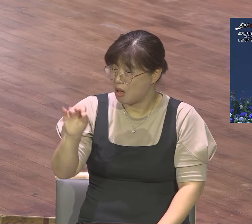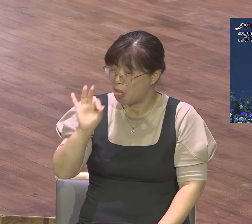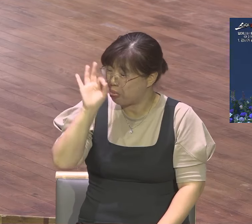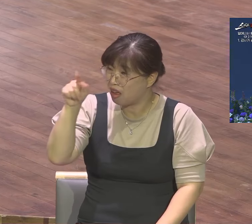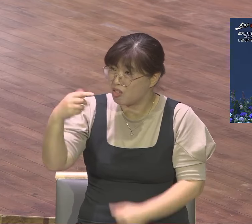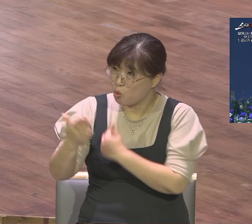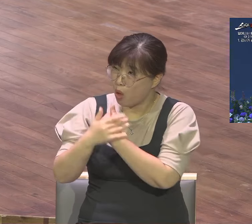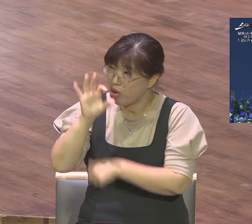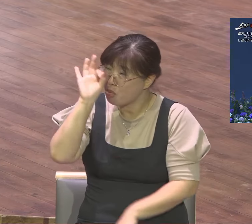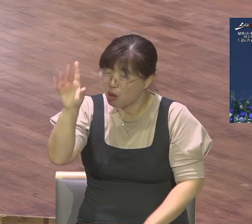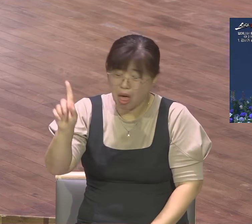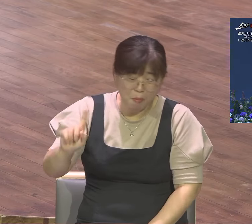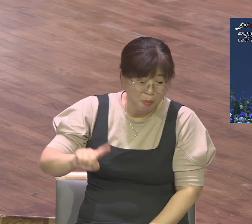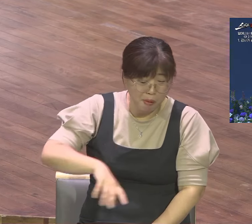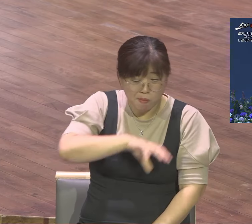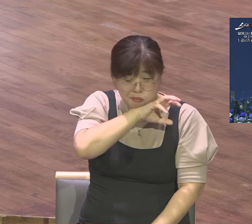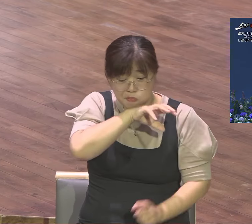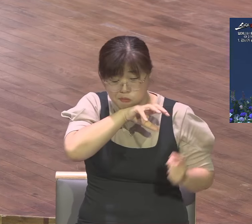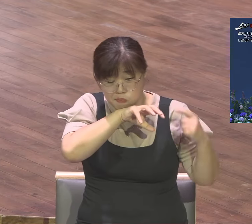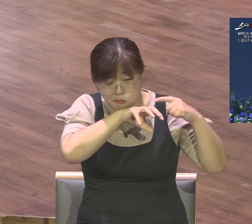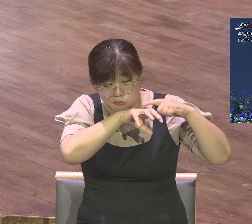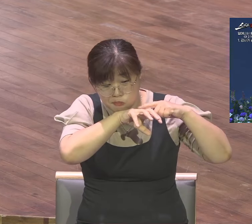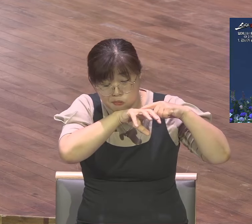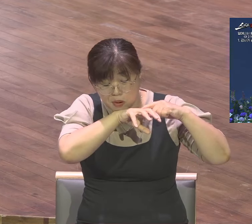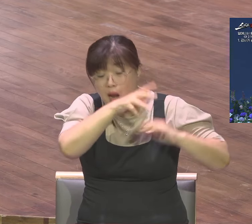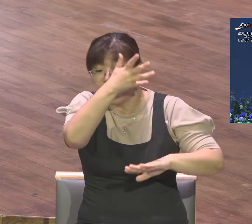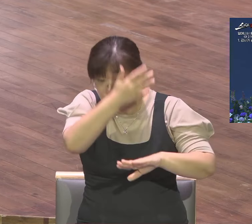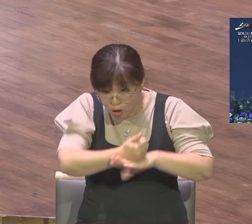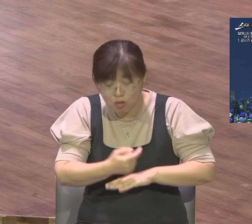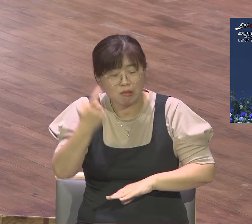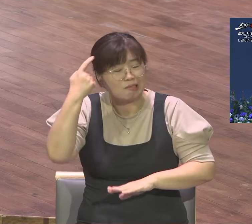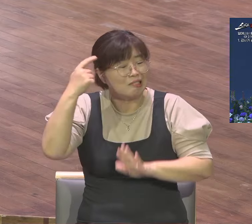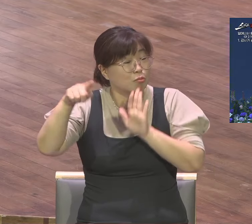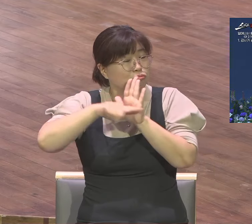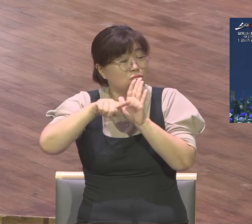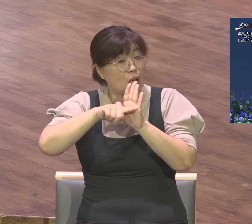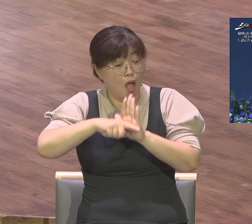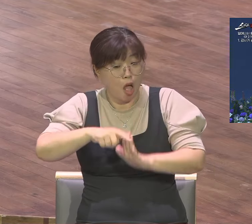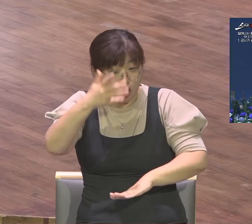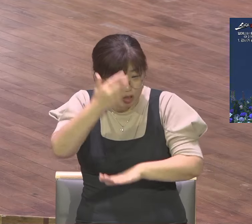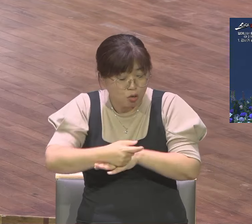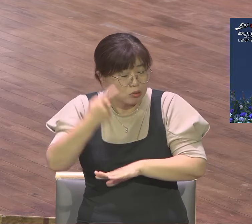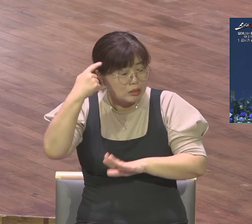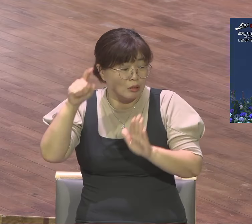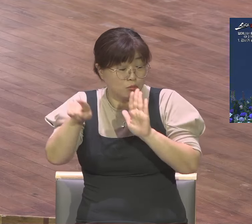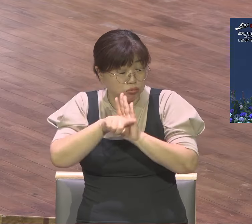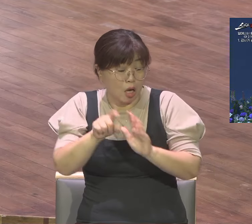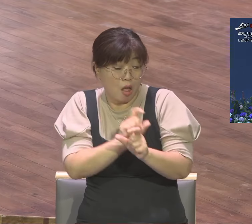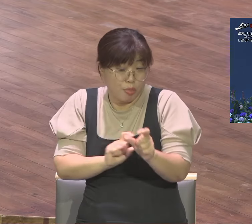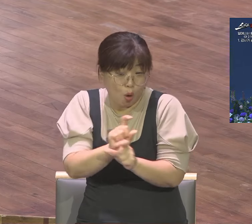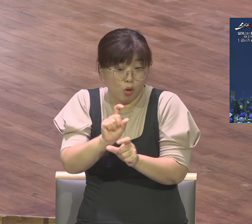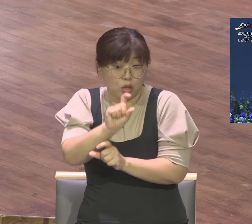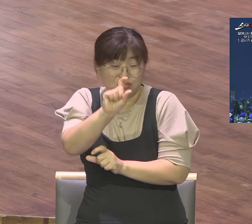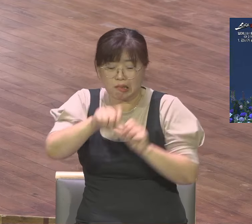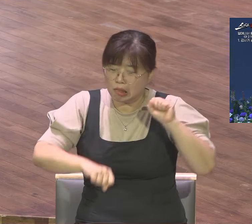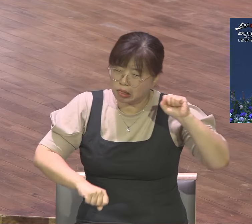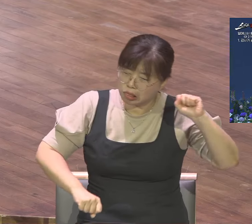여러분 은혜 받으면 끝이에요. 여러분 심령이 천국 되면 끝이라고요. 전부